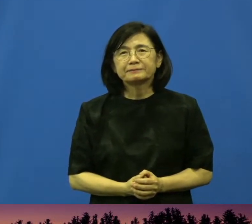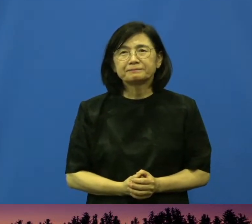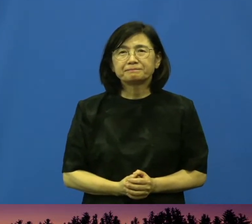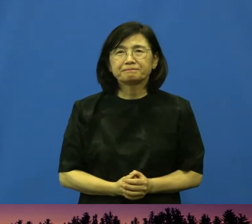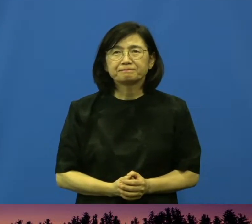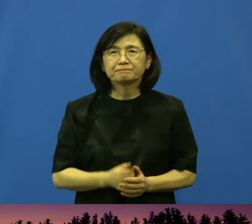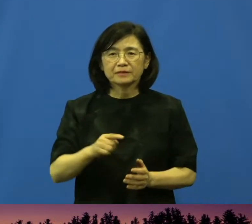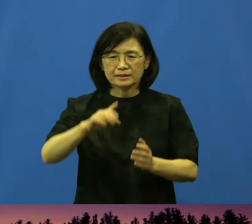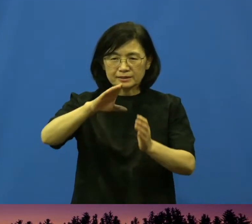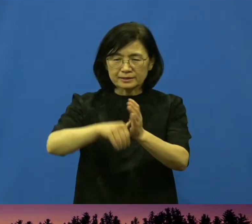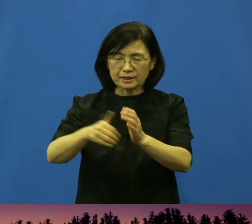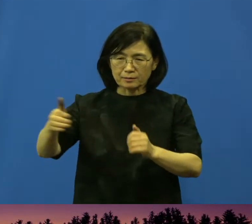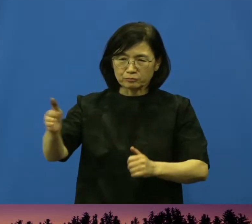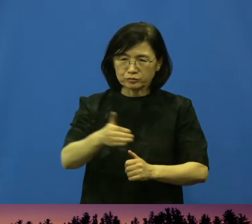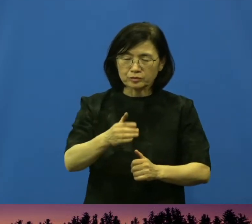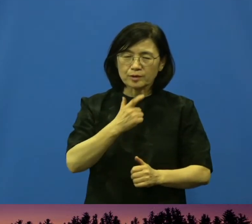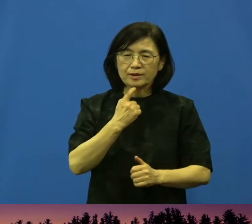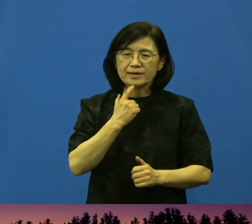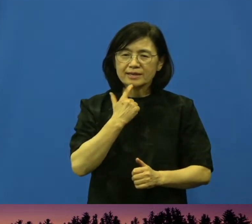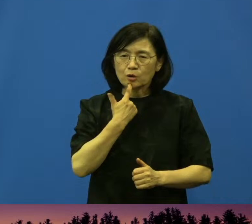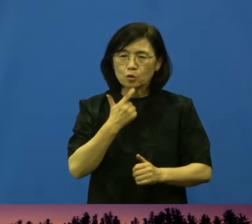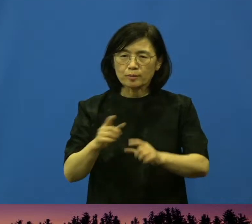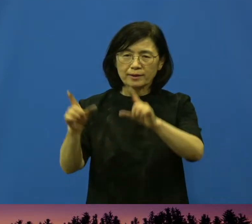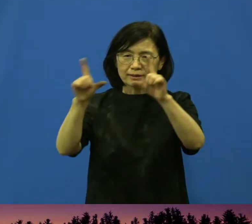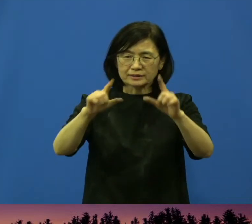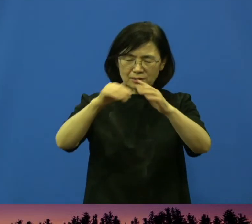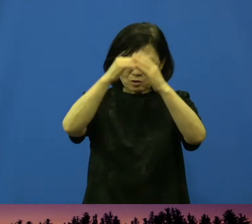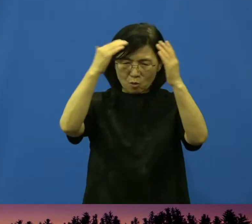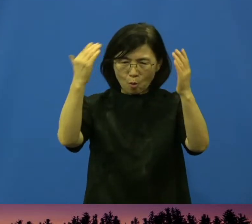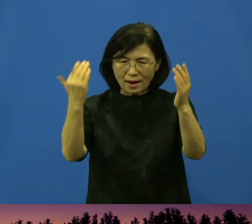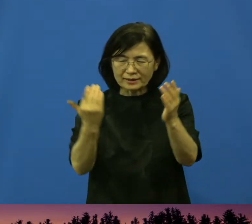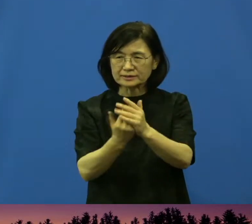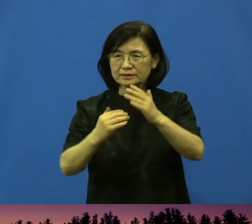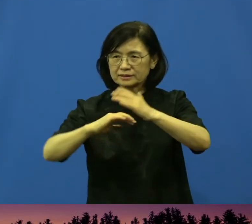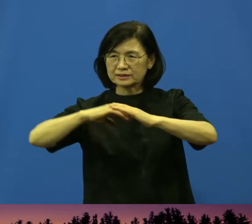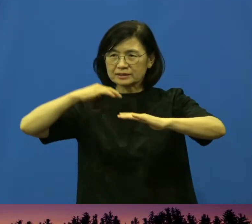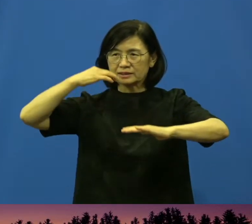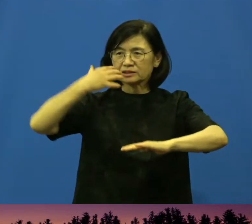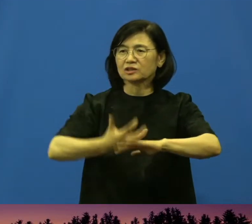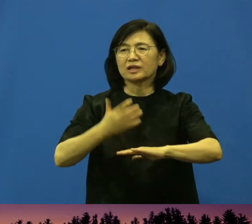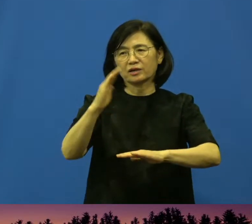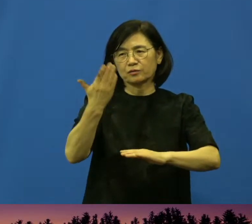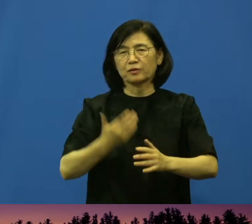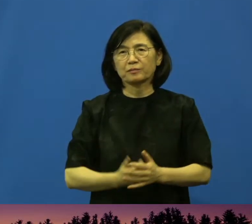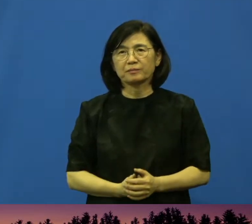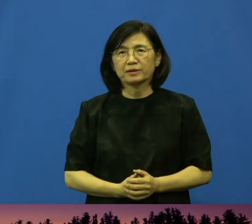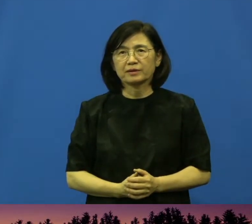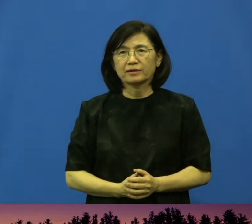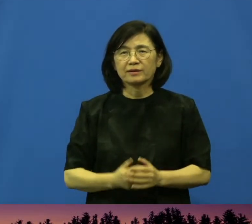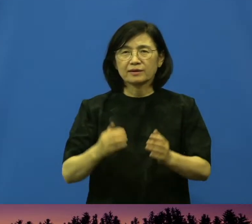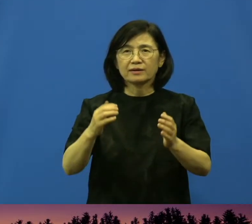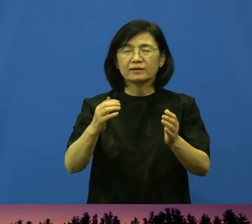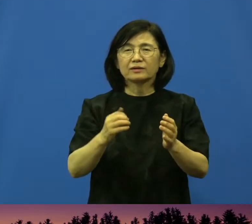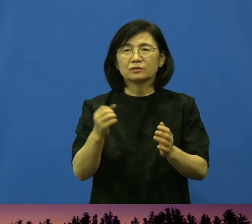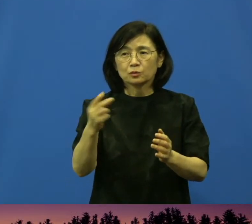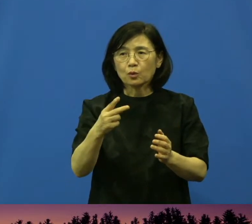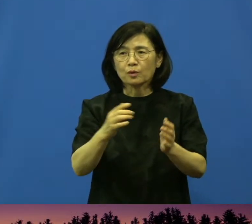그때부터 야곱의 인생은 터닝을 하는 것입니다. 여러분, 힘을 완전히 뺀 사건이 하나 있어요. 그게 뭔지 아세요? 예수 그리스도의 십자가